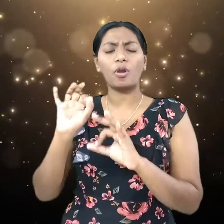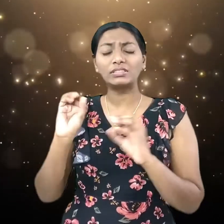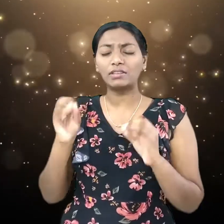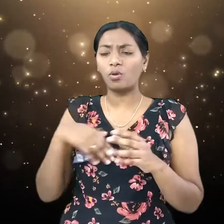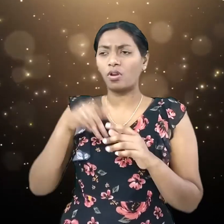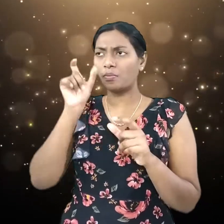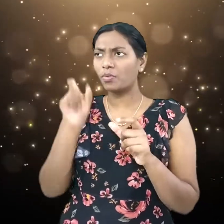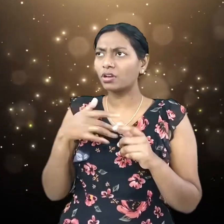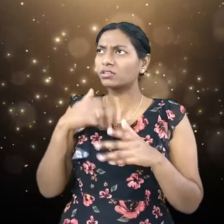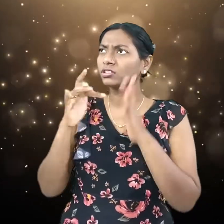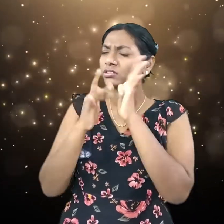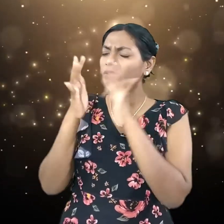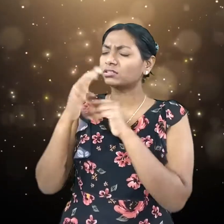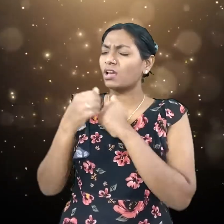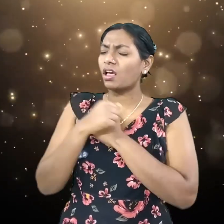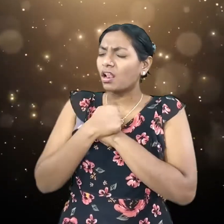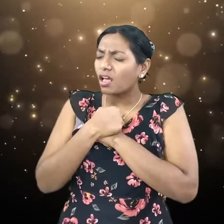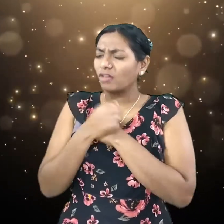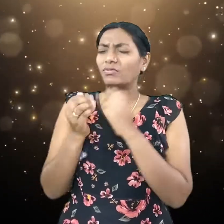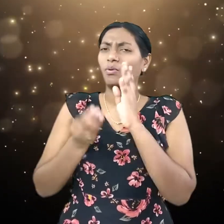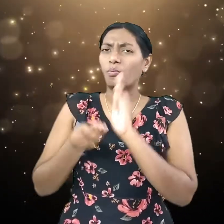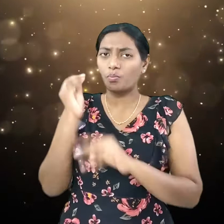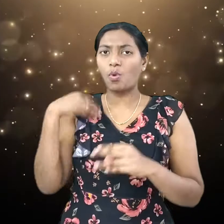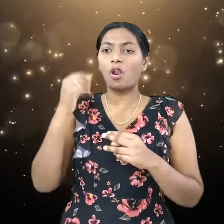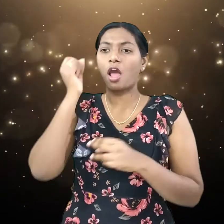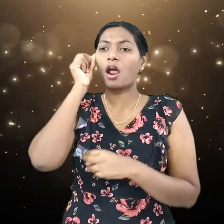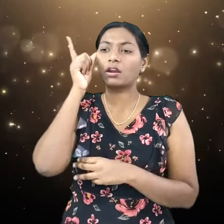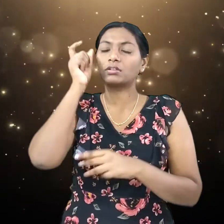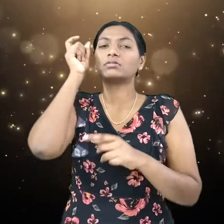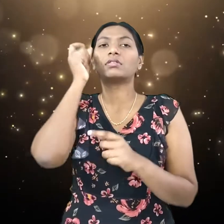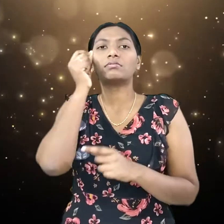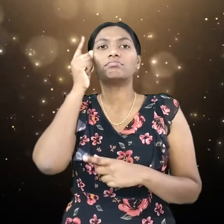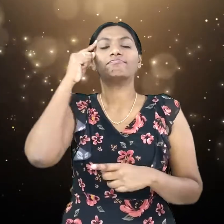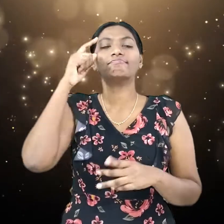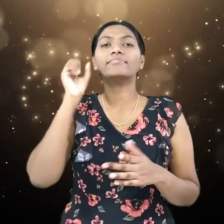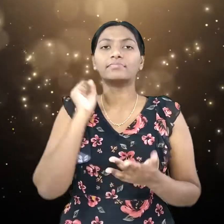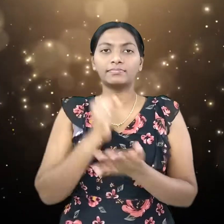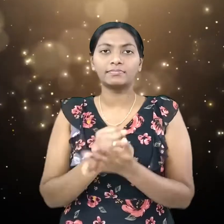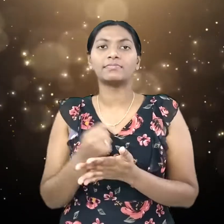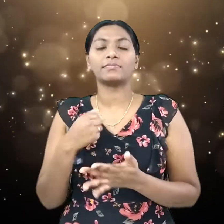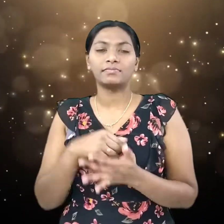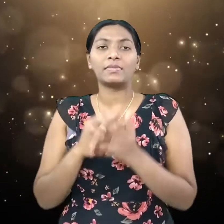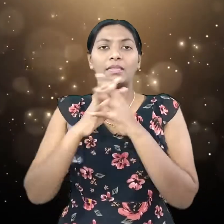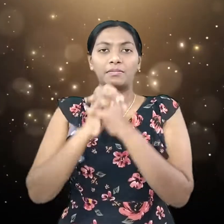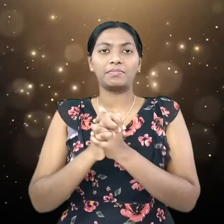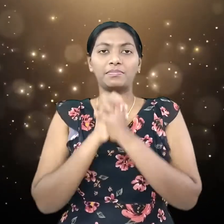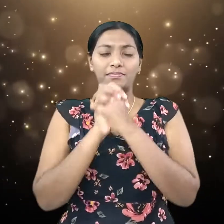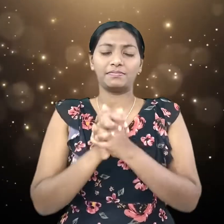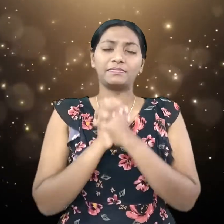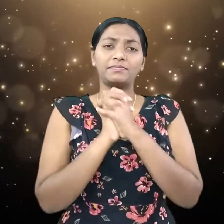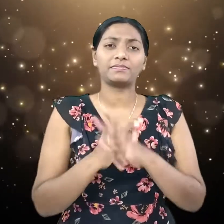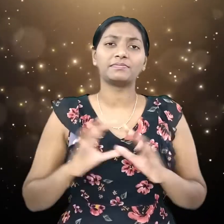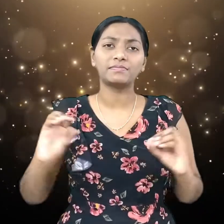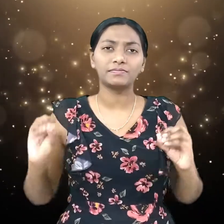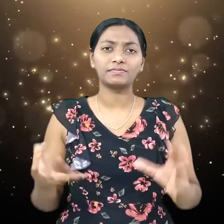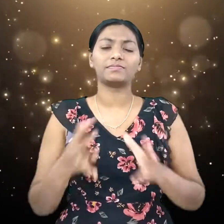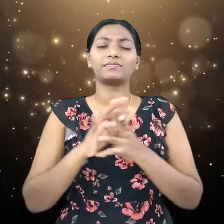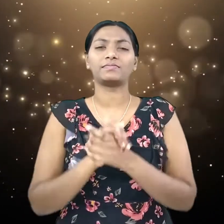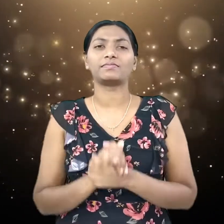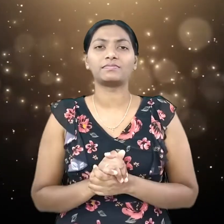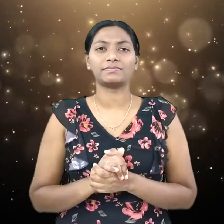बा अरे अली का बस जाका जों द्रक आ अली